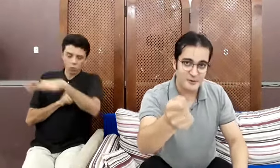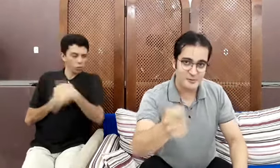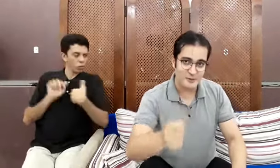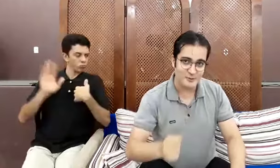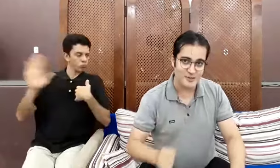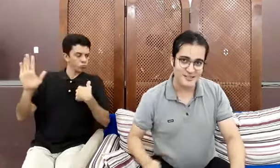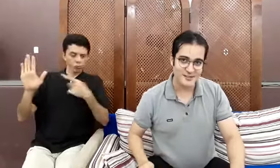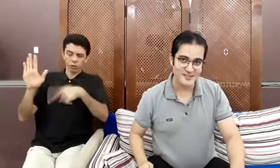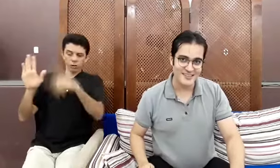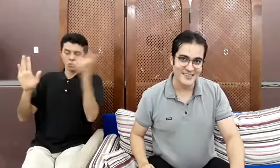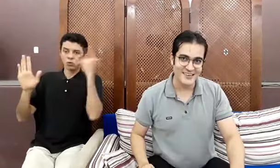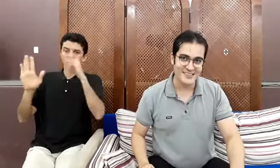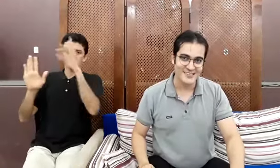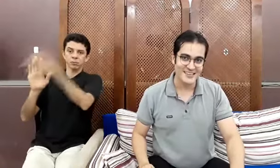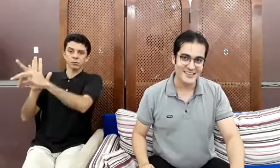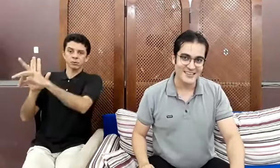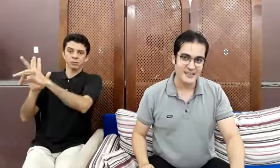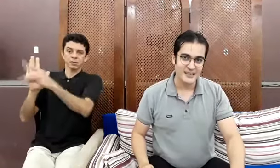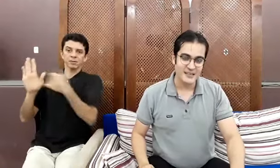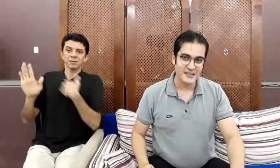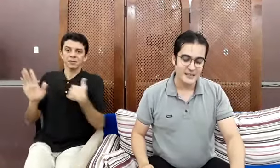recebam o Espírito Santo. Olha só,